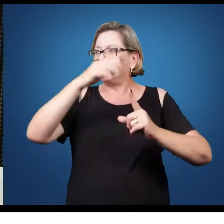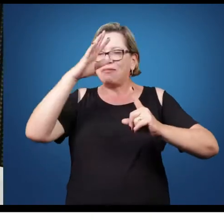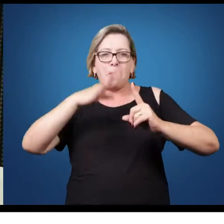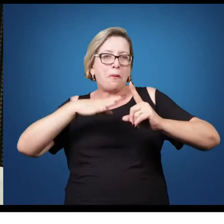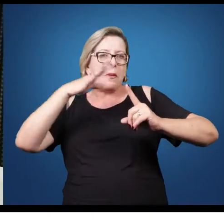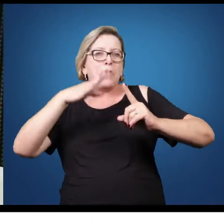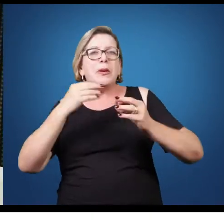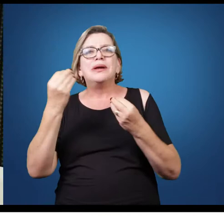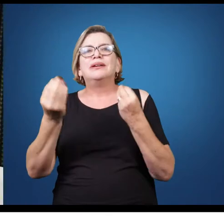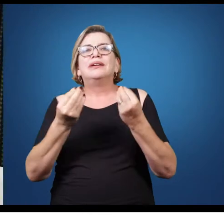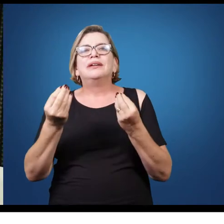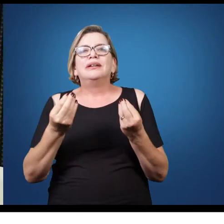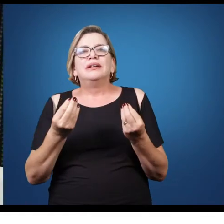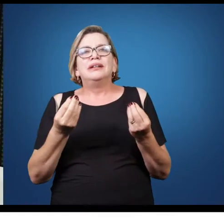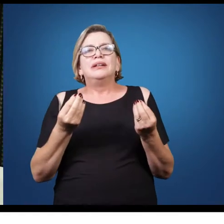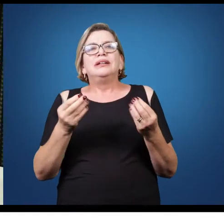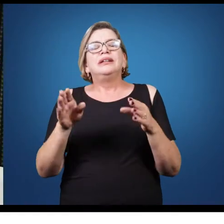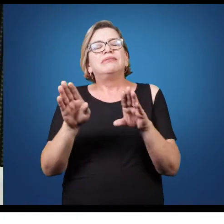e